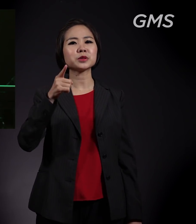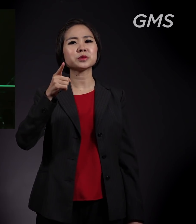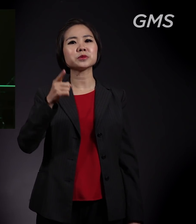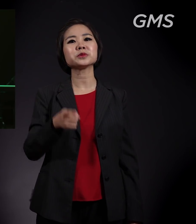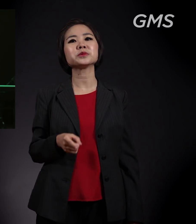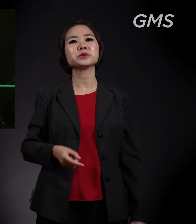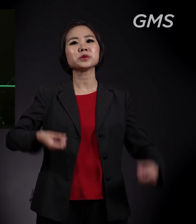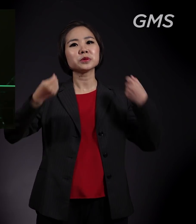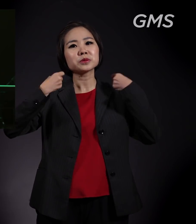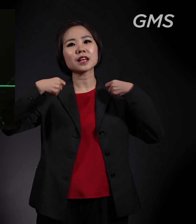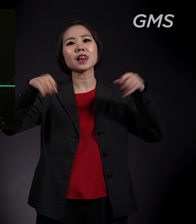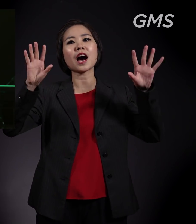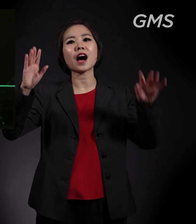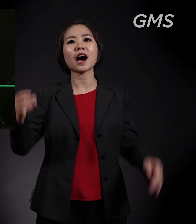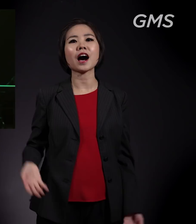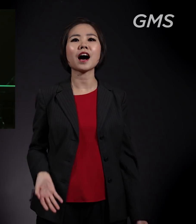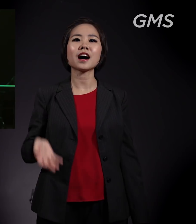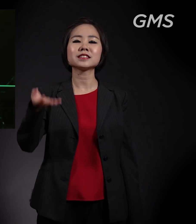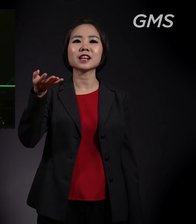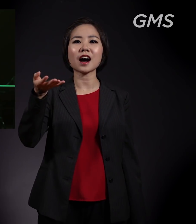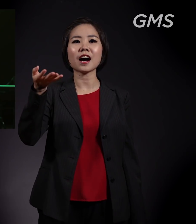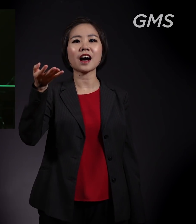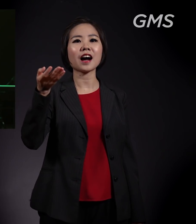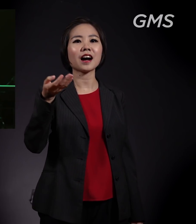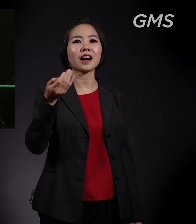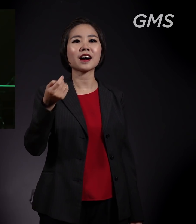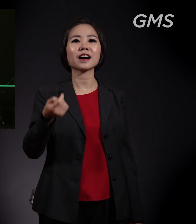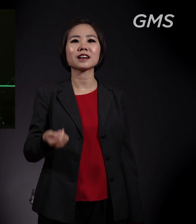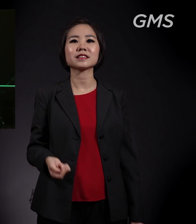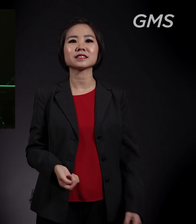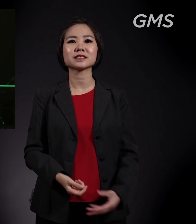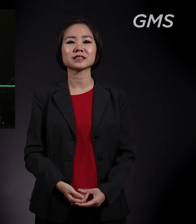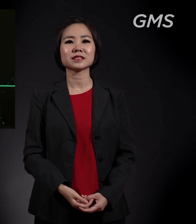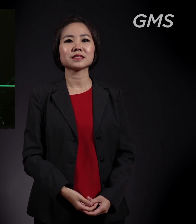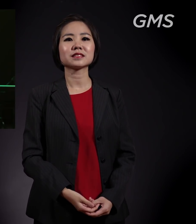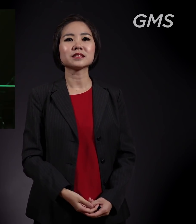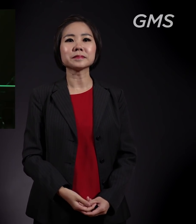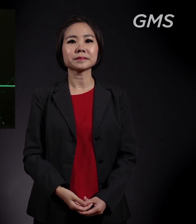semuanya itu telah ada